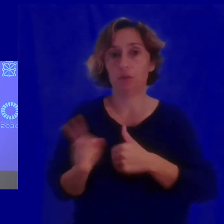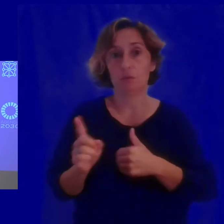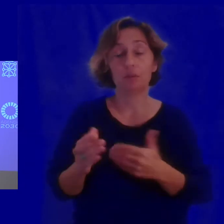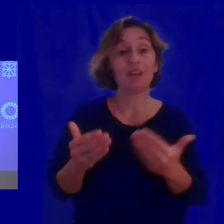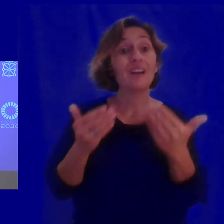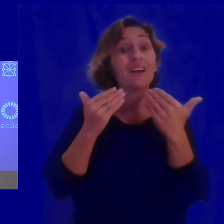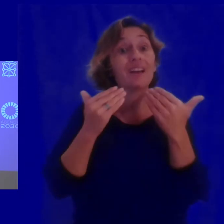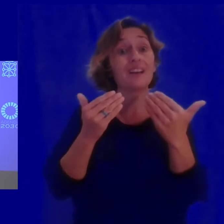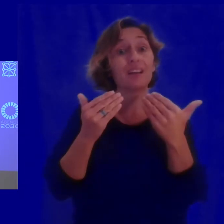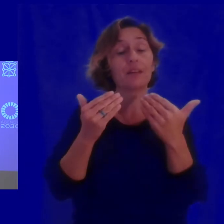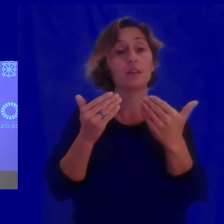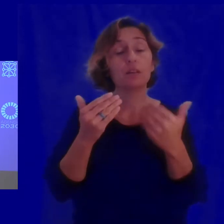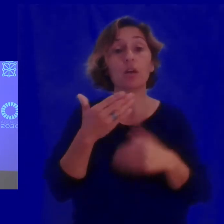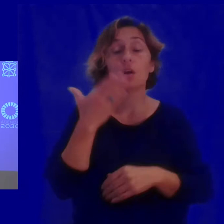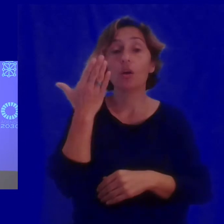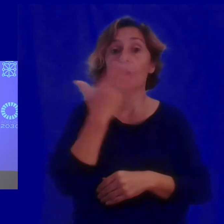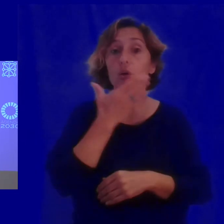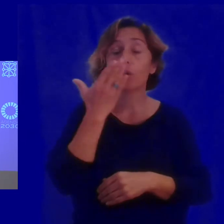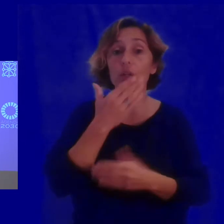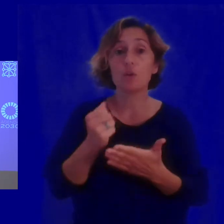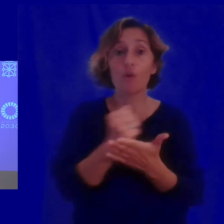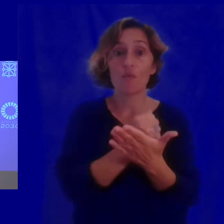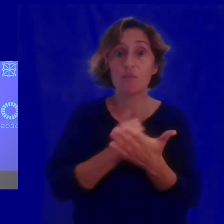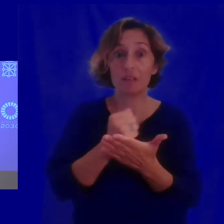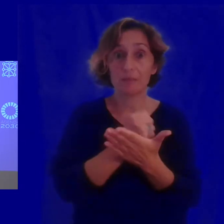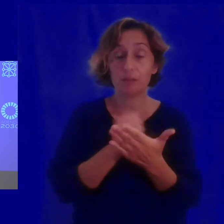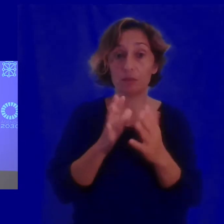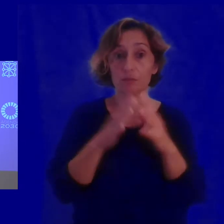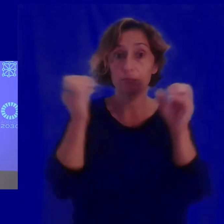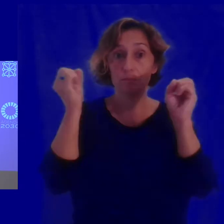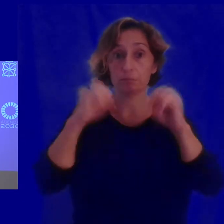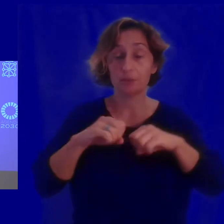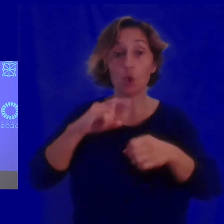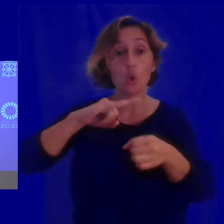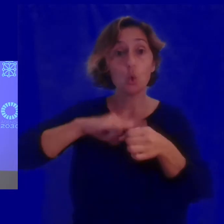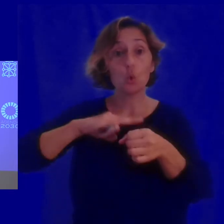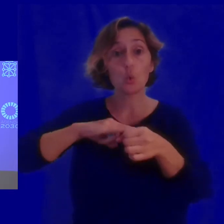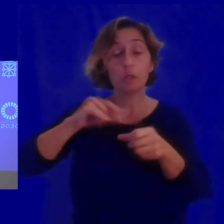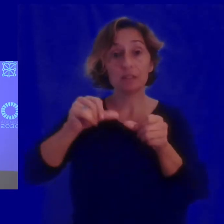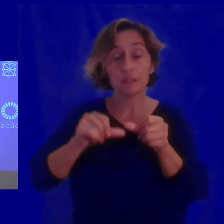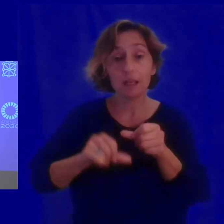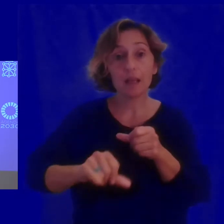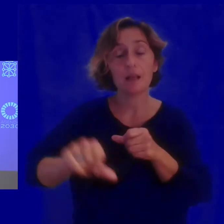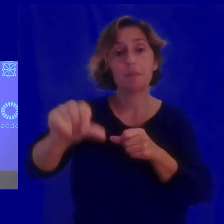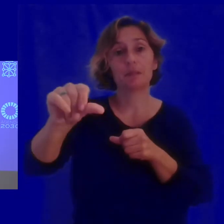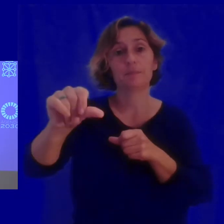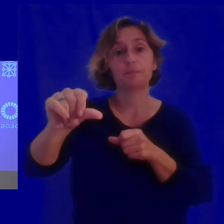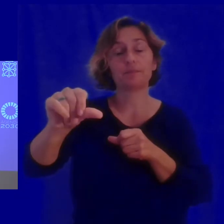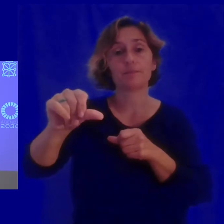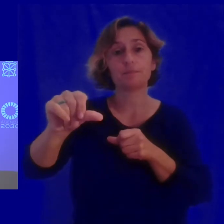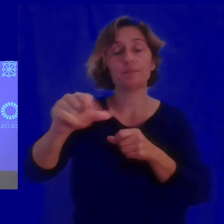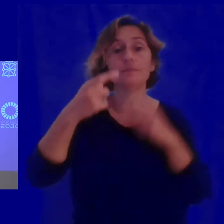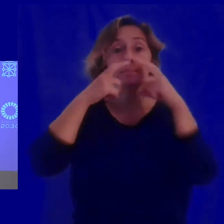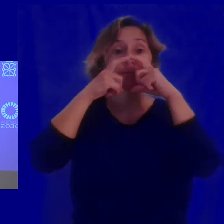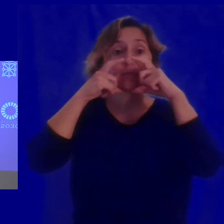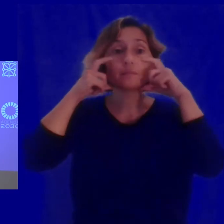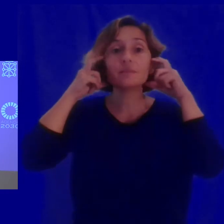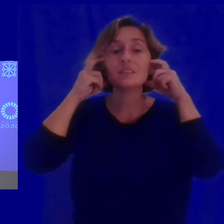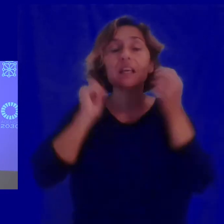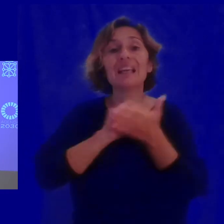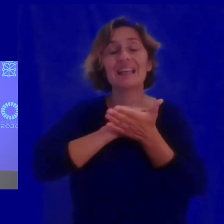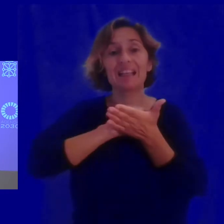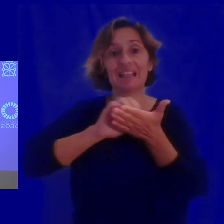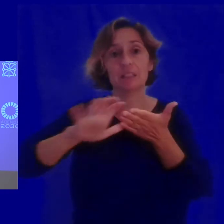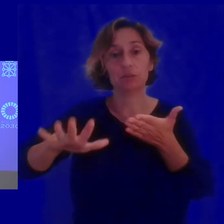un acuerdo con el Colegio de Farmacéuticos, a partir del lunes se van a dispensar mascarillas gratuitas a